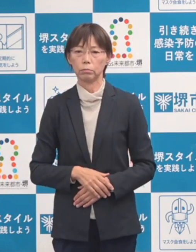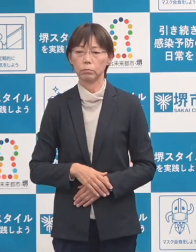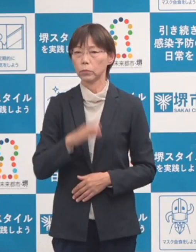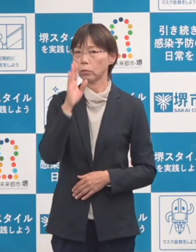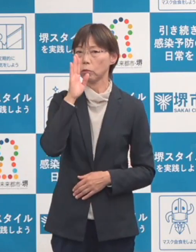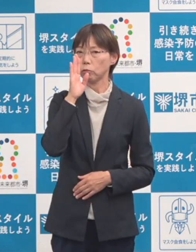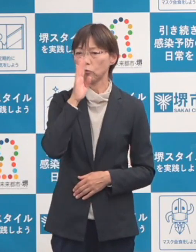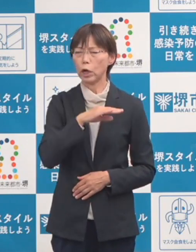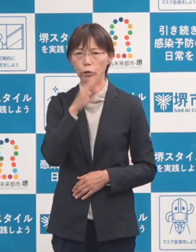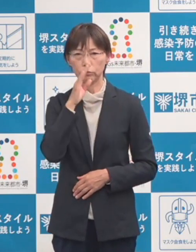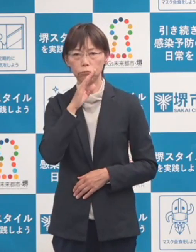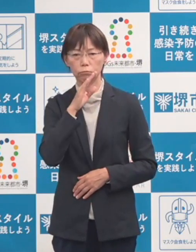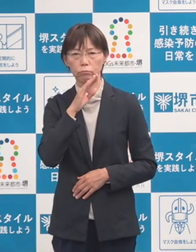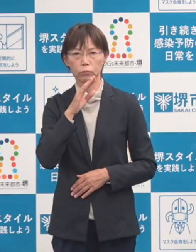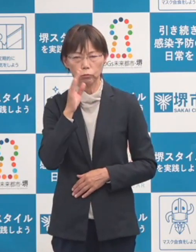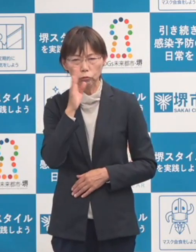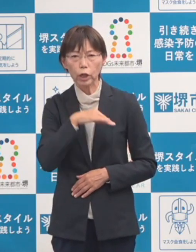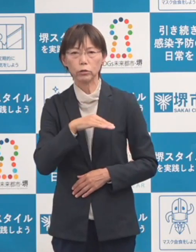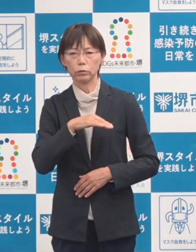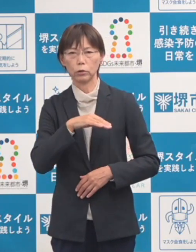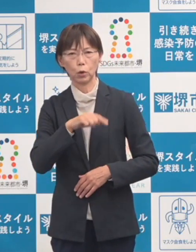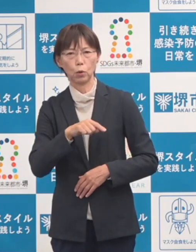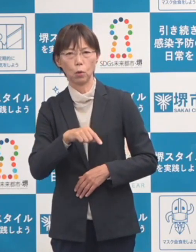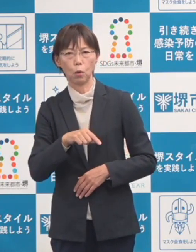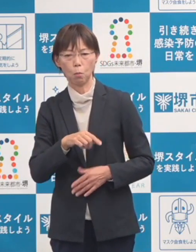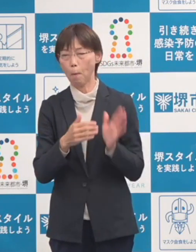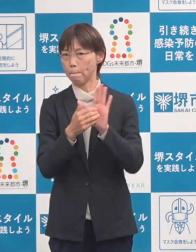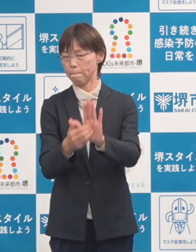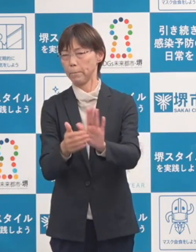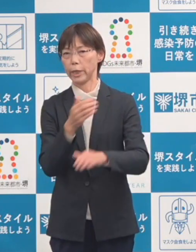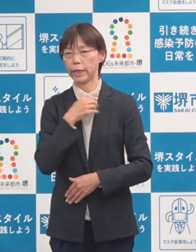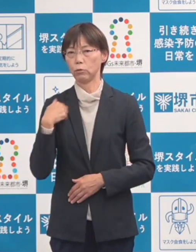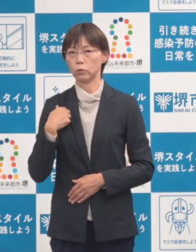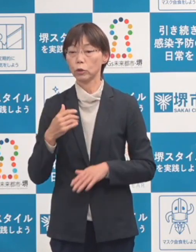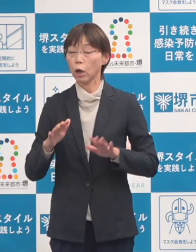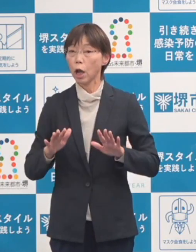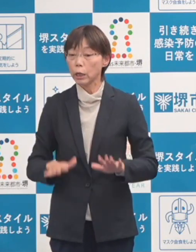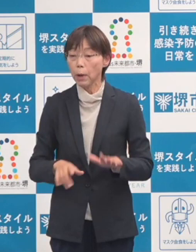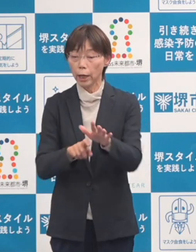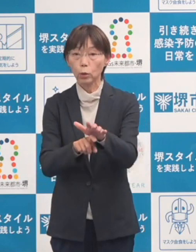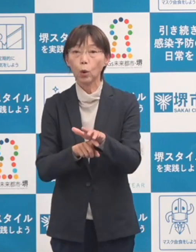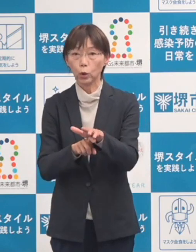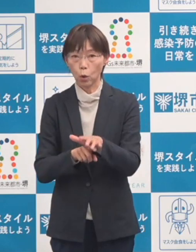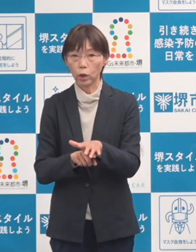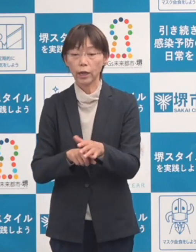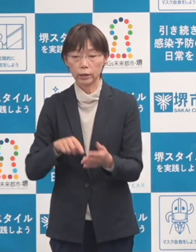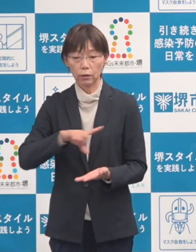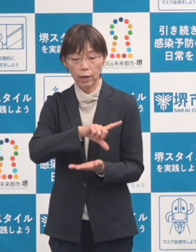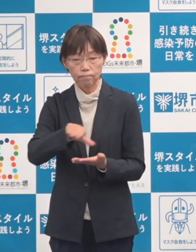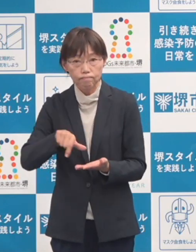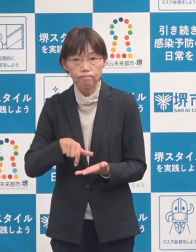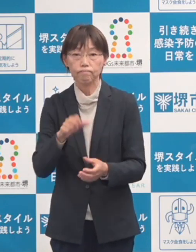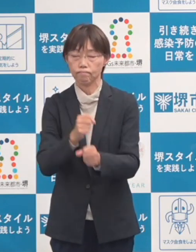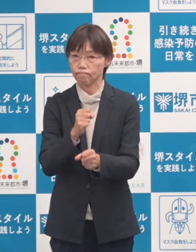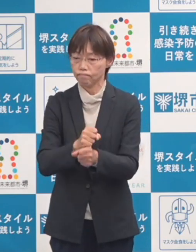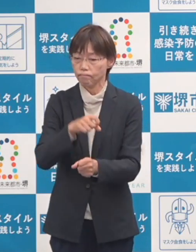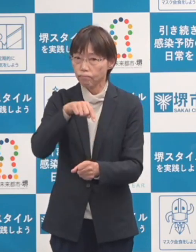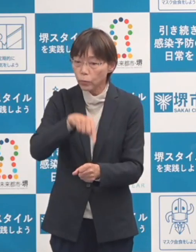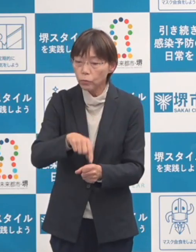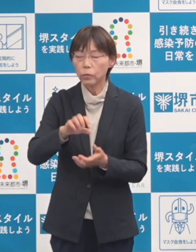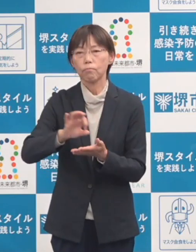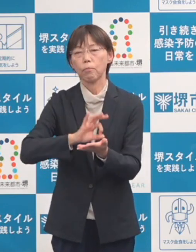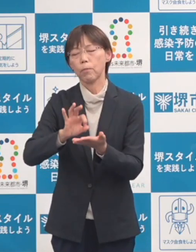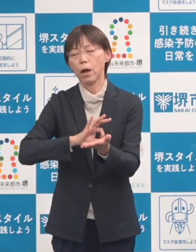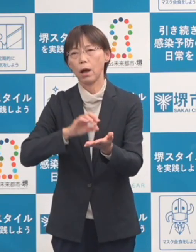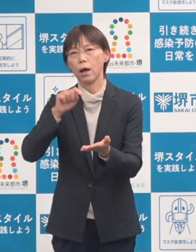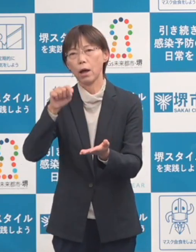防ぐことができますので、私たちとしても今この農業に関しては地産地消 堺の農産物を積極的にアピ